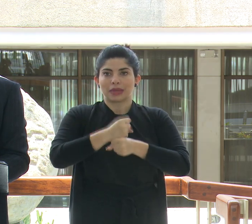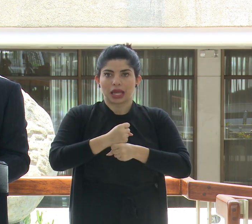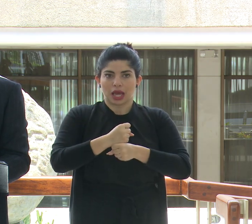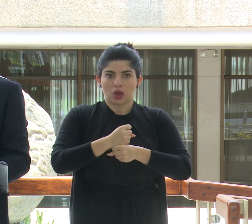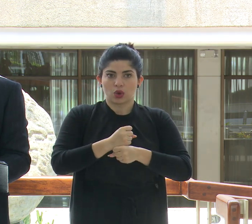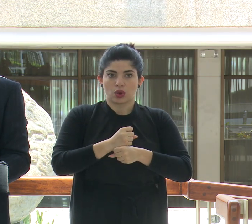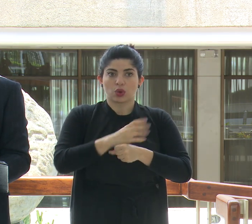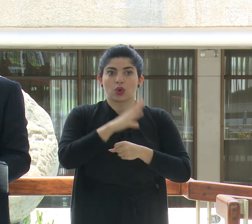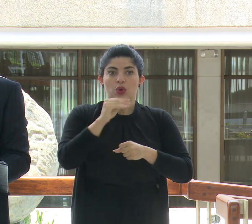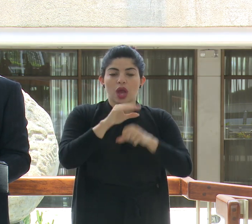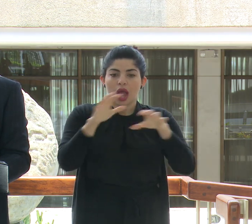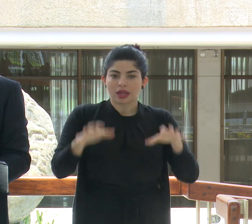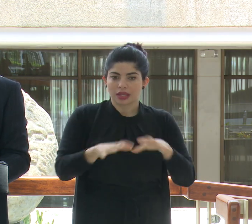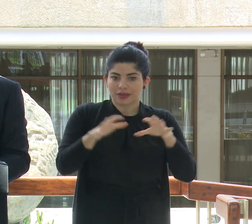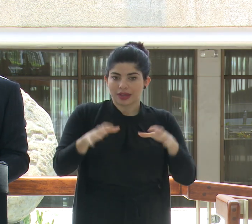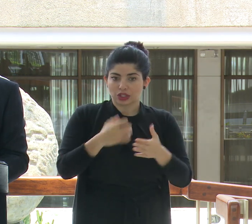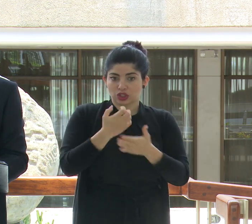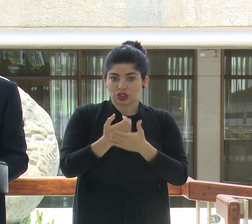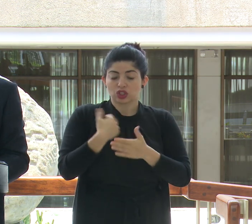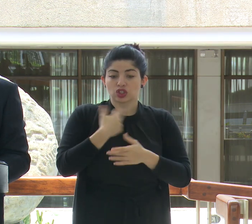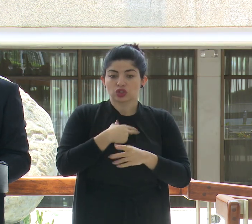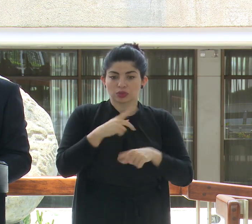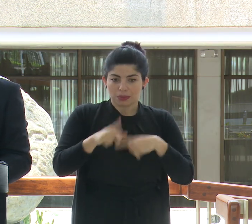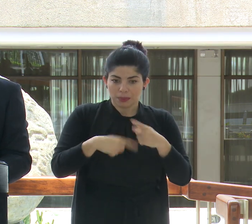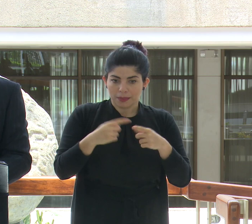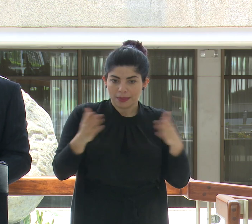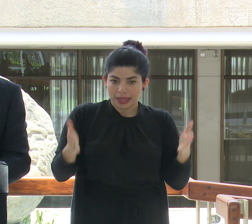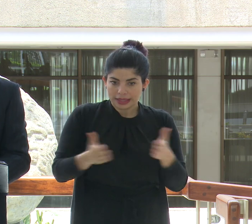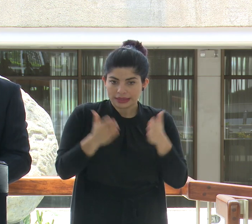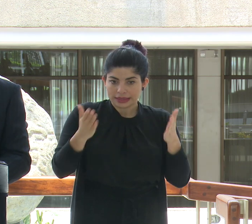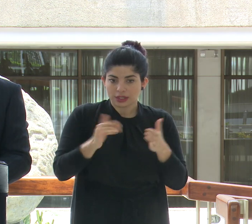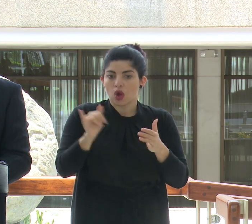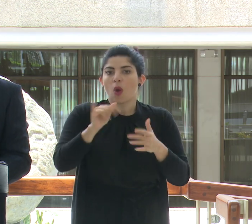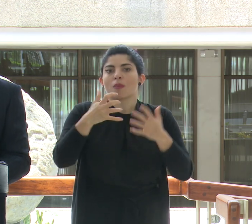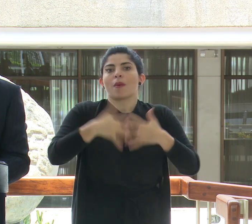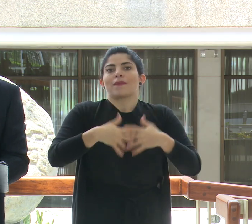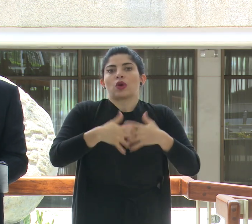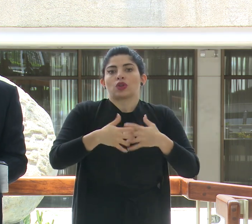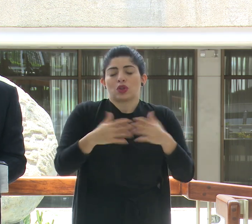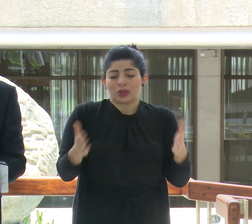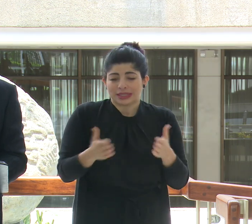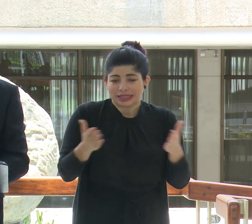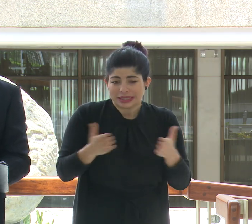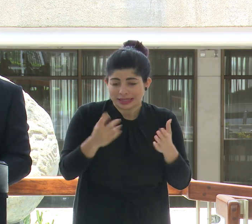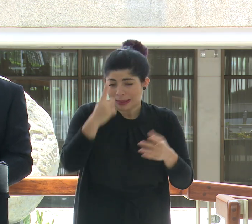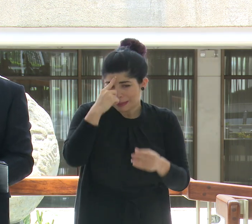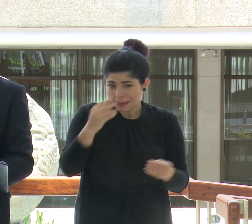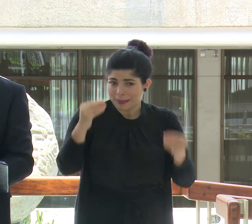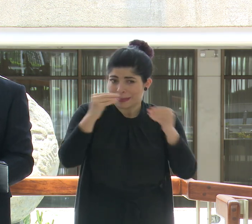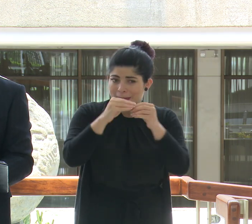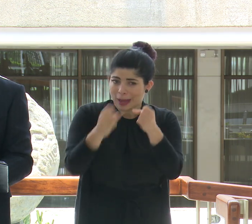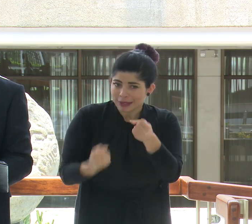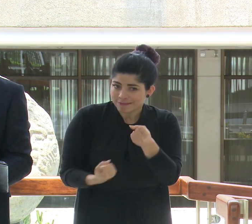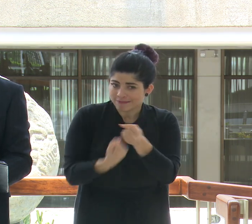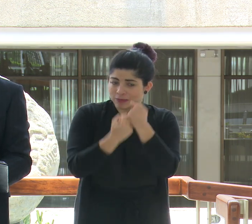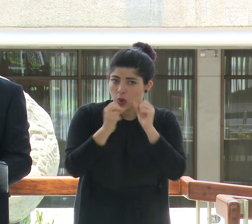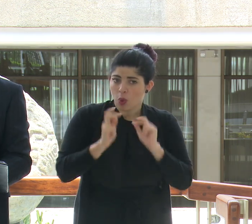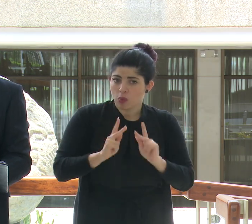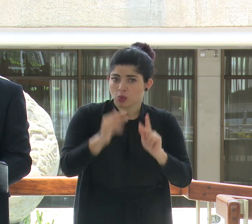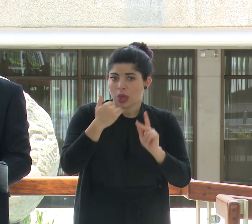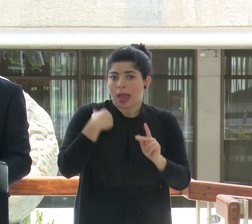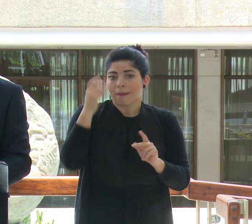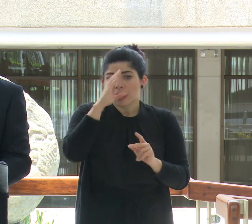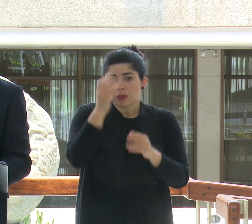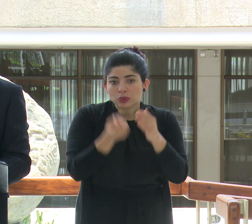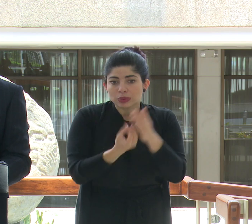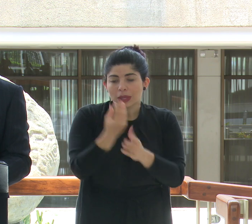y reactivación. Y lo estaremos llevando como nuestro motor para todavía más empujar esta oportunidad que tenemos para generar